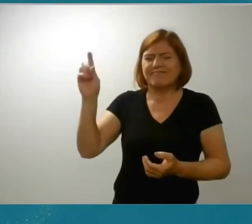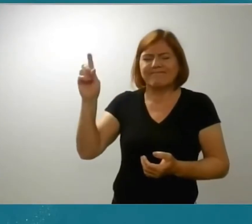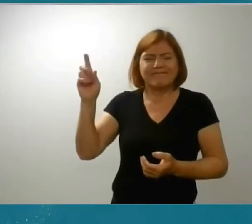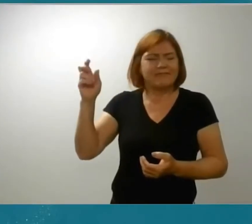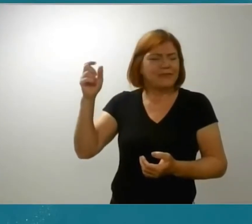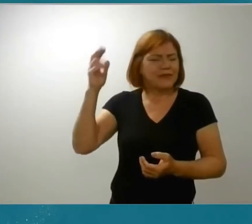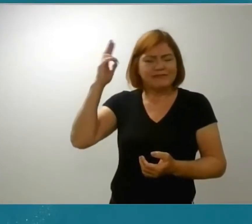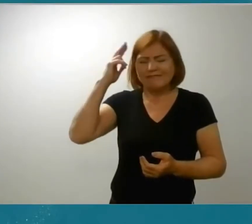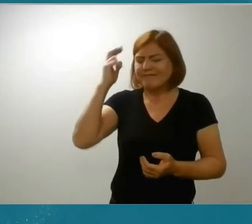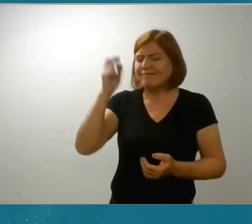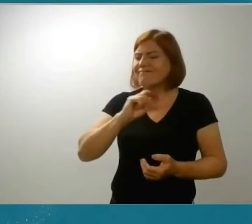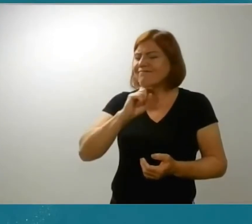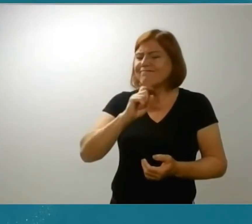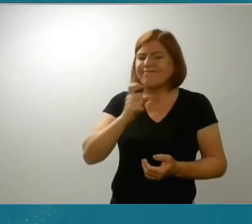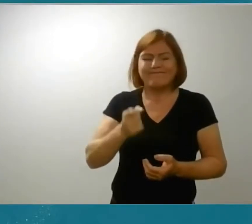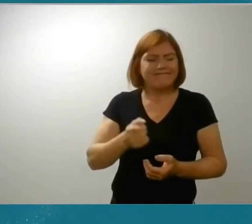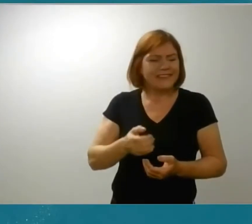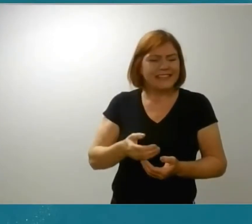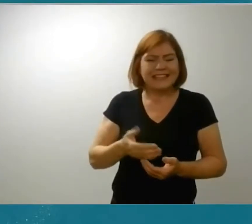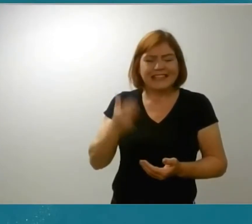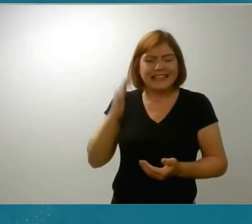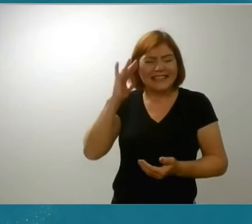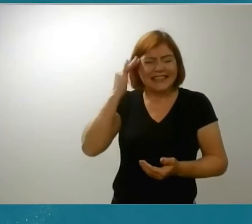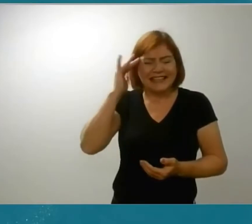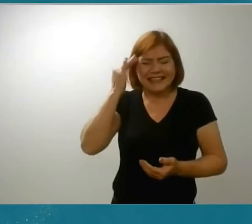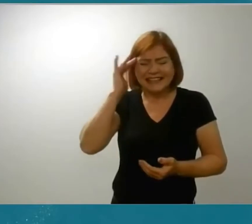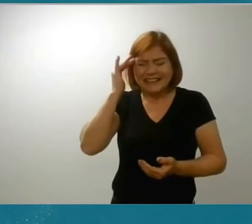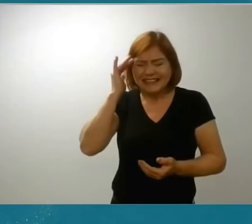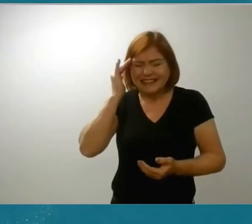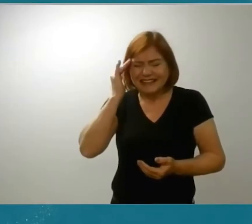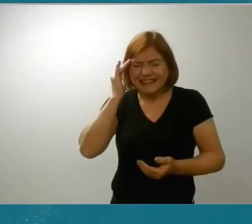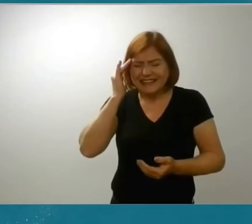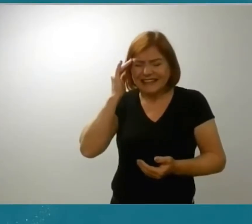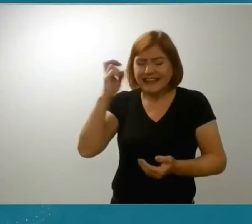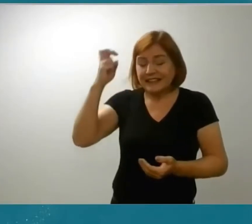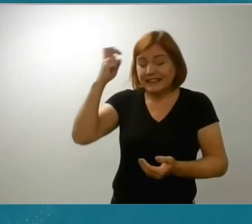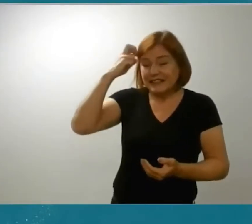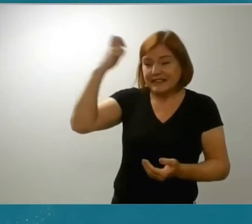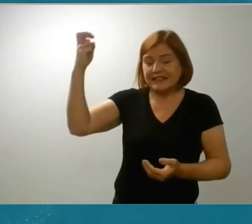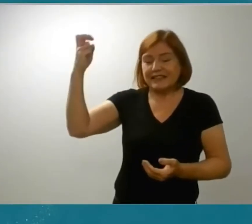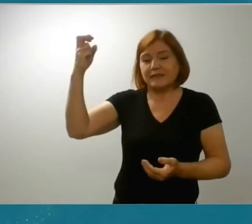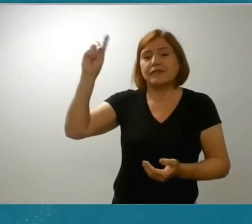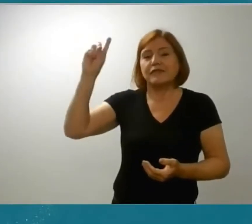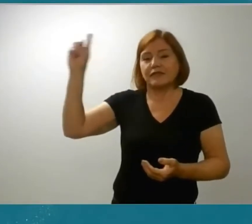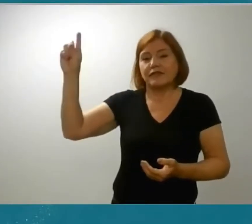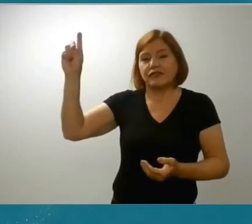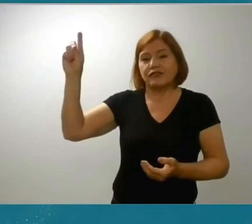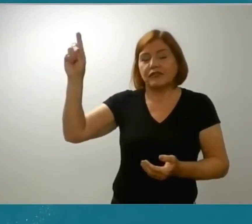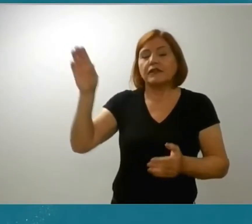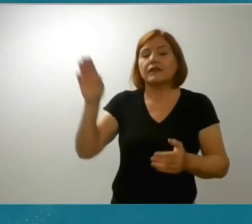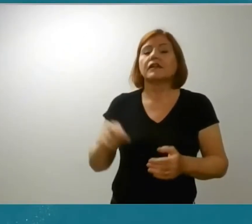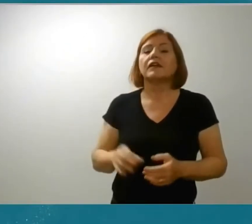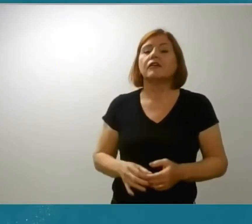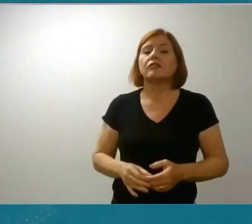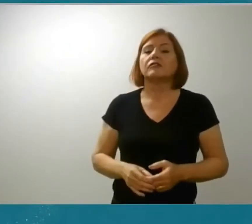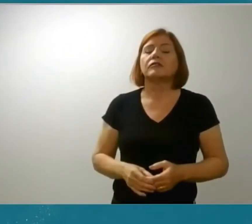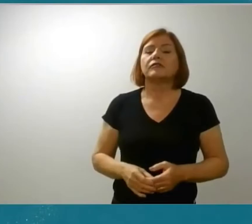vida eterna. Esse é o Filho que Deus nos deu. Esse Filho que Deus nos